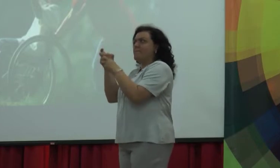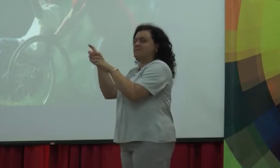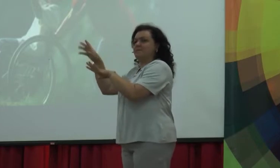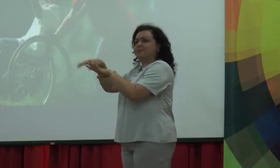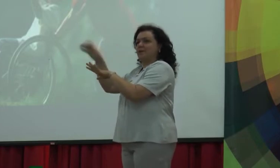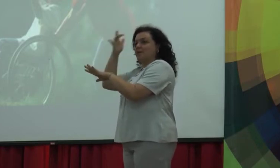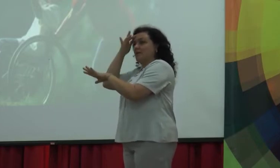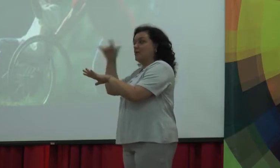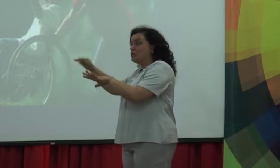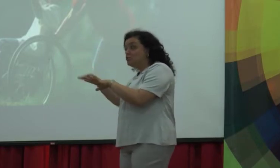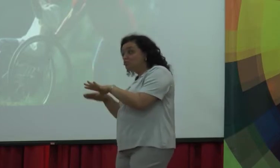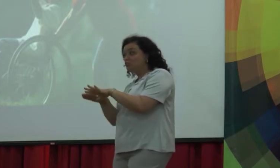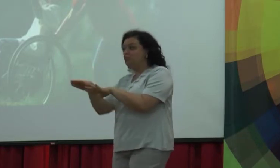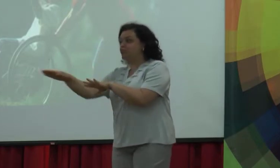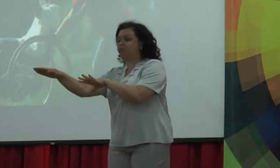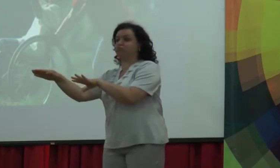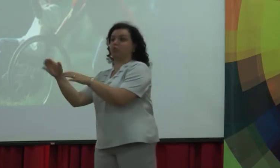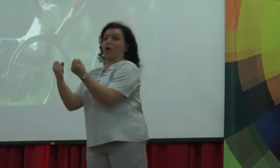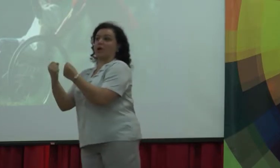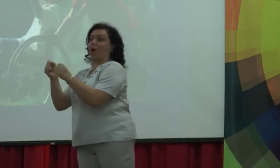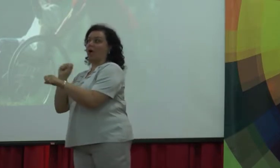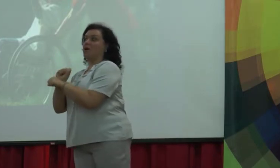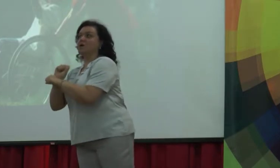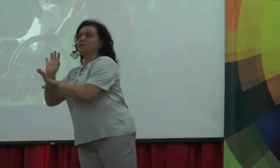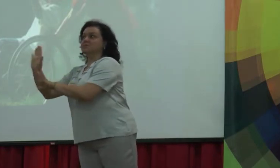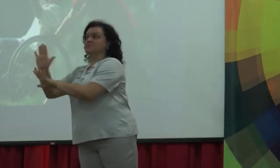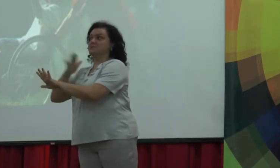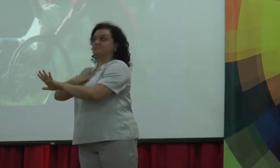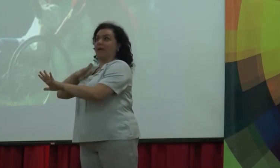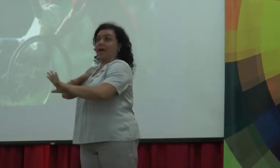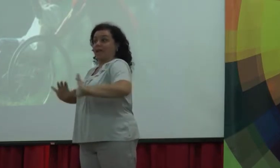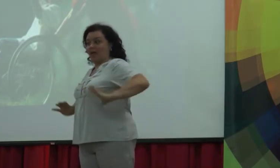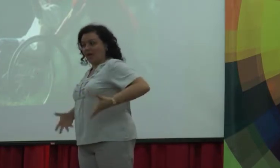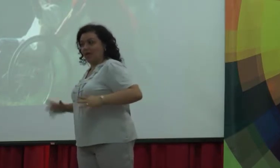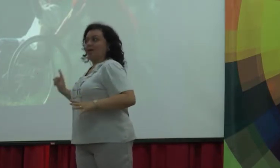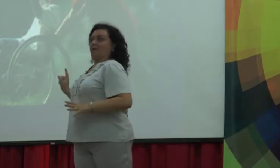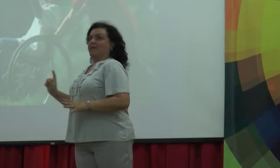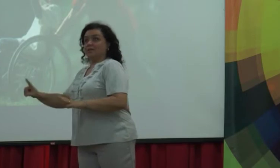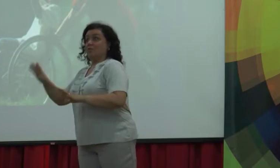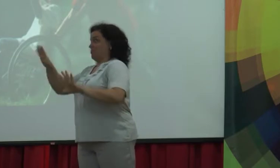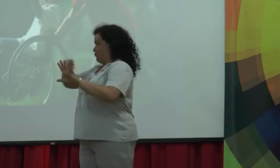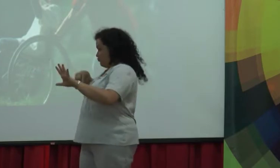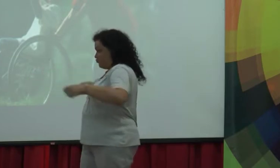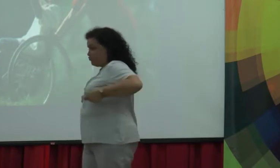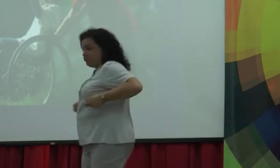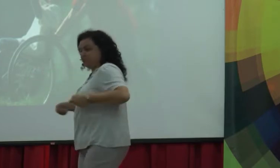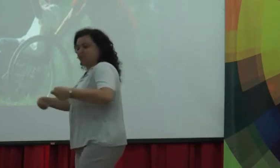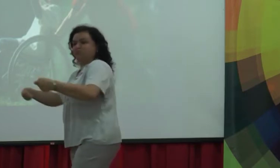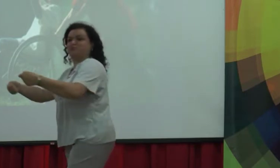alcançar o ônibus. Mas aí algumas pessoas param, percebem,